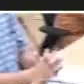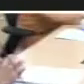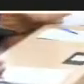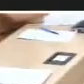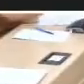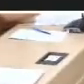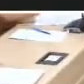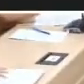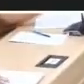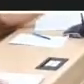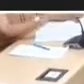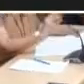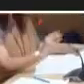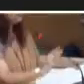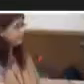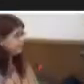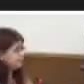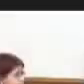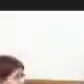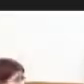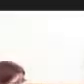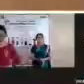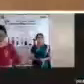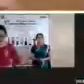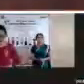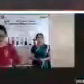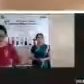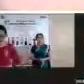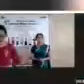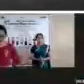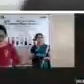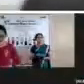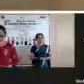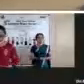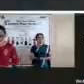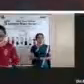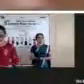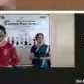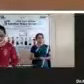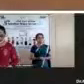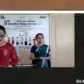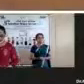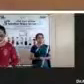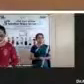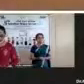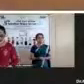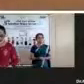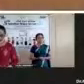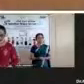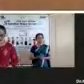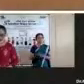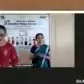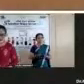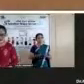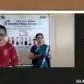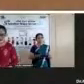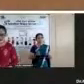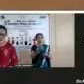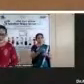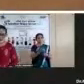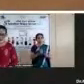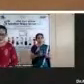हमें अपने आशीर्वचनों से अनुग्रहित करें। नमस्कार सर। माननीय कैबिनेट मंत्री सामाजिक न्याय